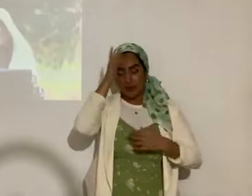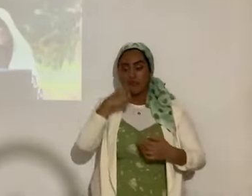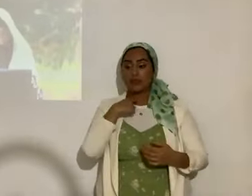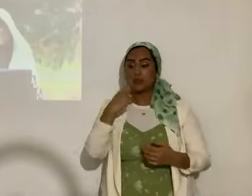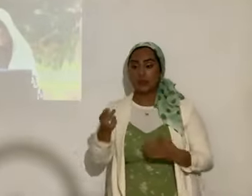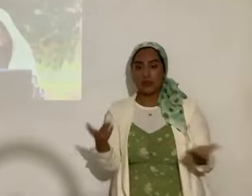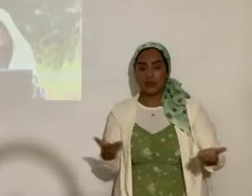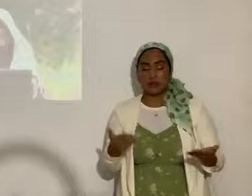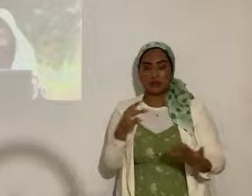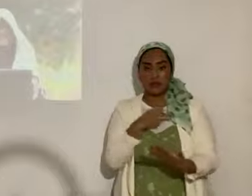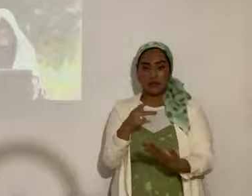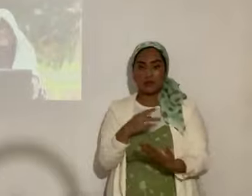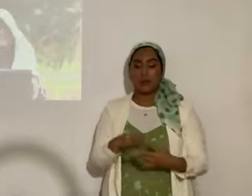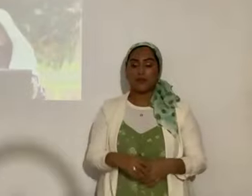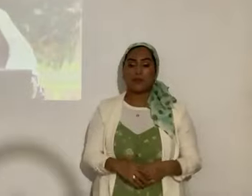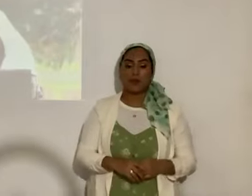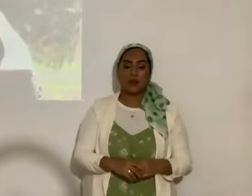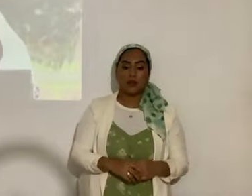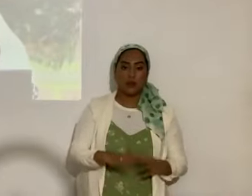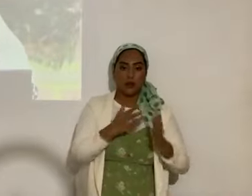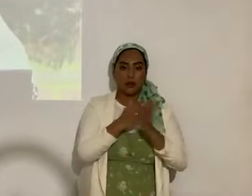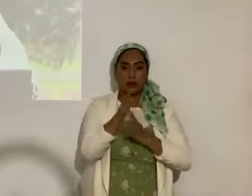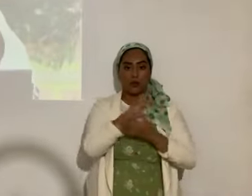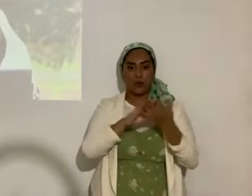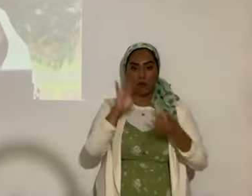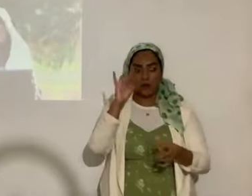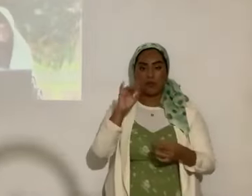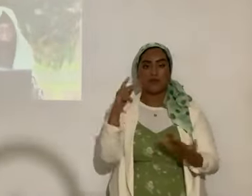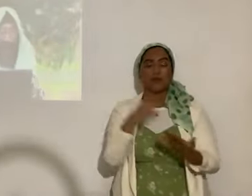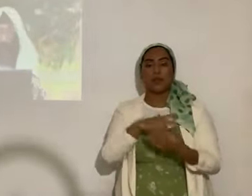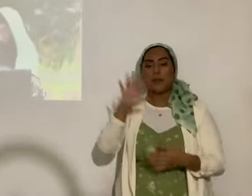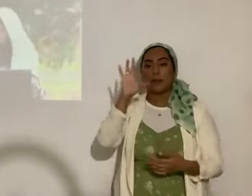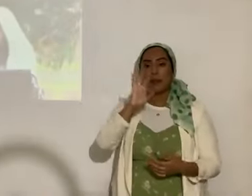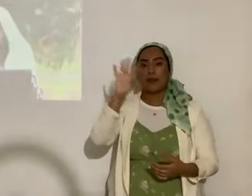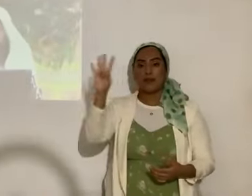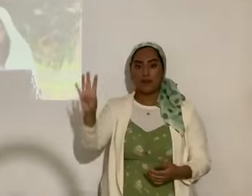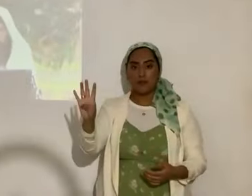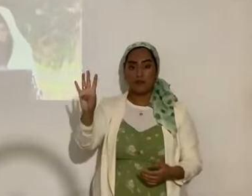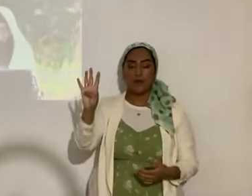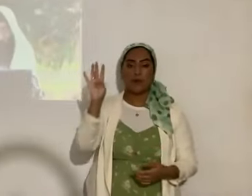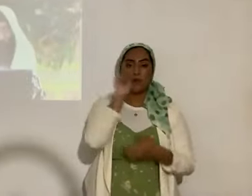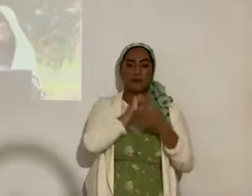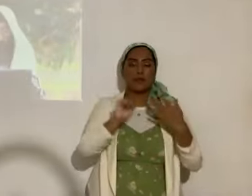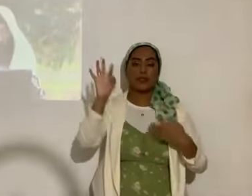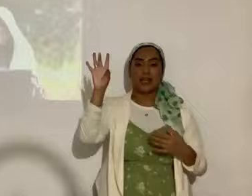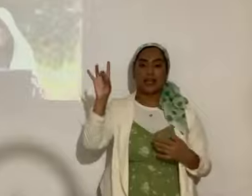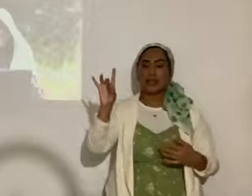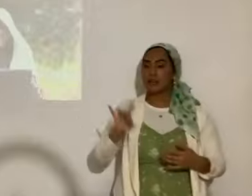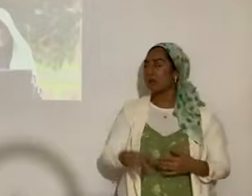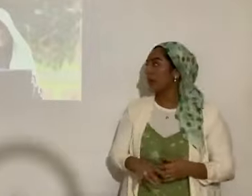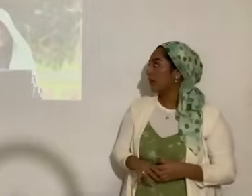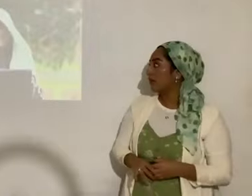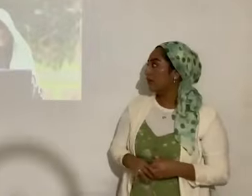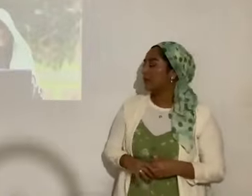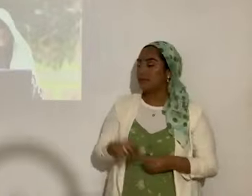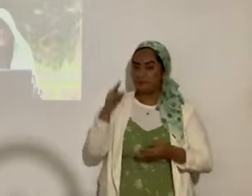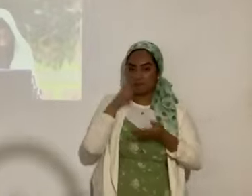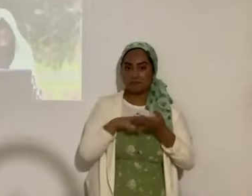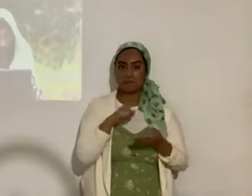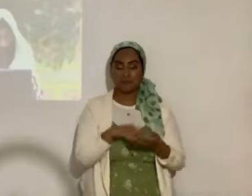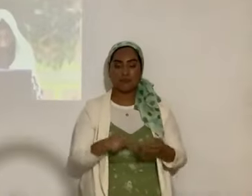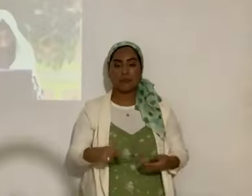aquí en este salmo a través de salmo 94 en el verso 8 Búscalo todos